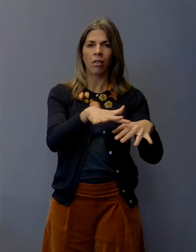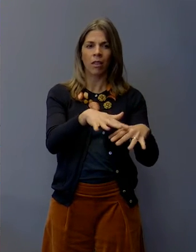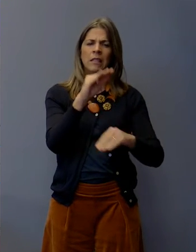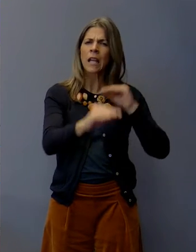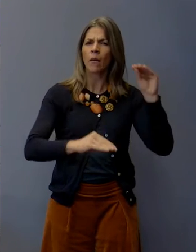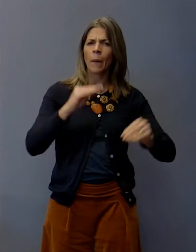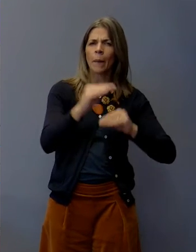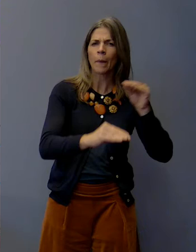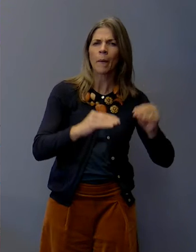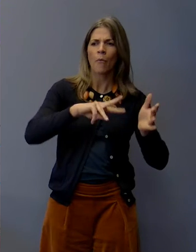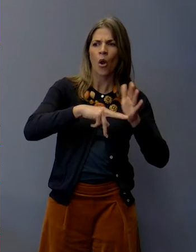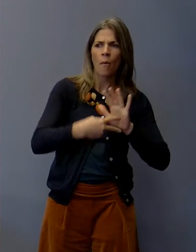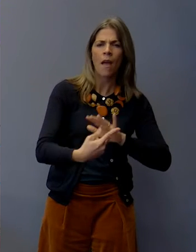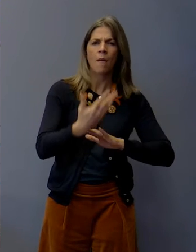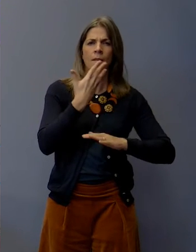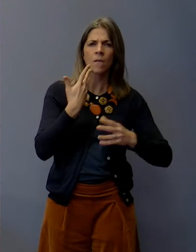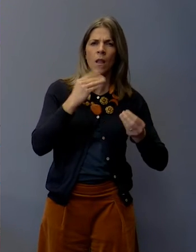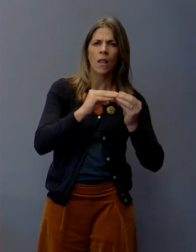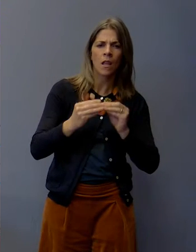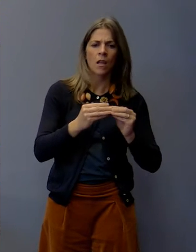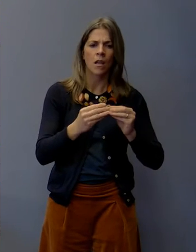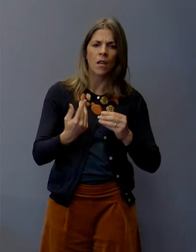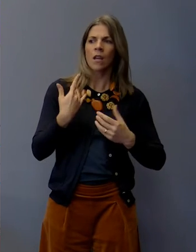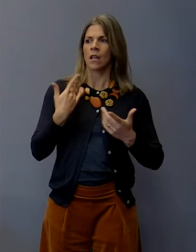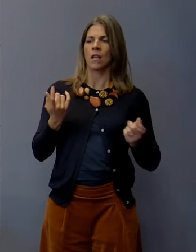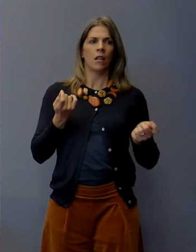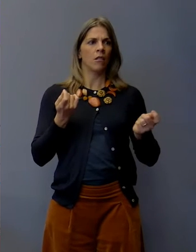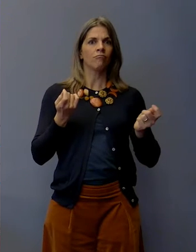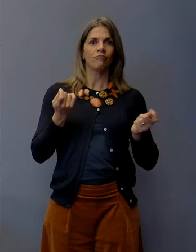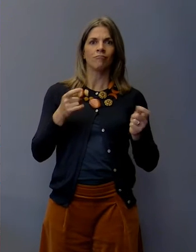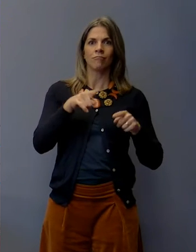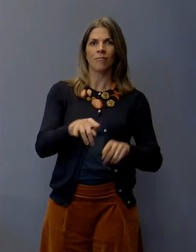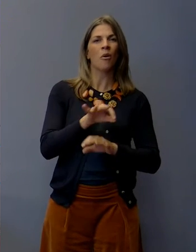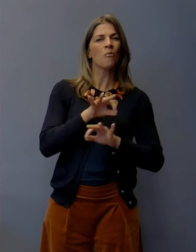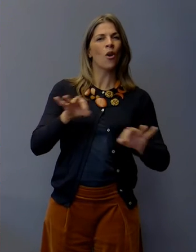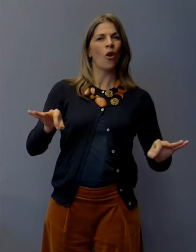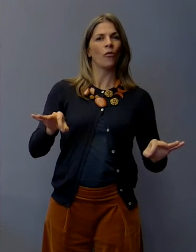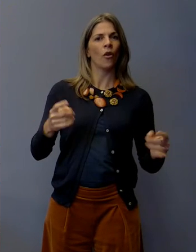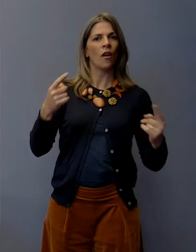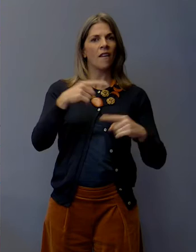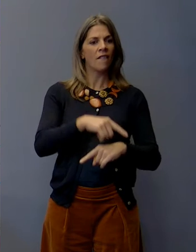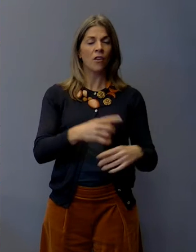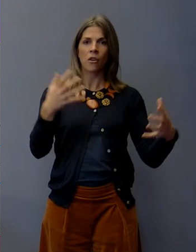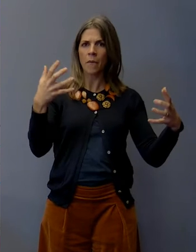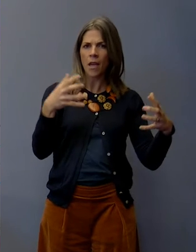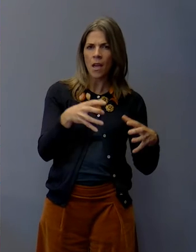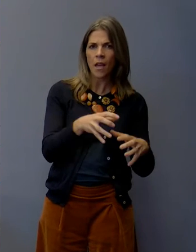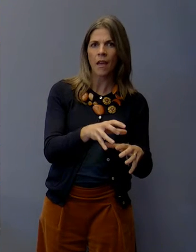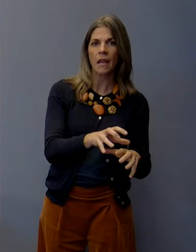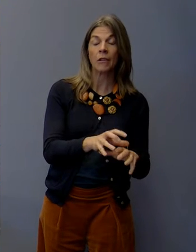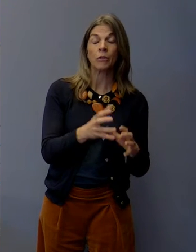che intendono dare davvero sul territorio le esigenze dei cittadini in questo modo io credo che